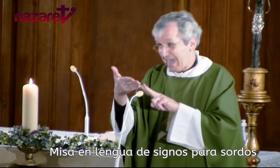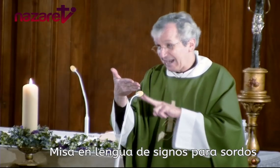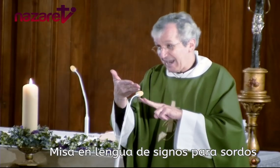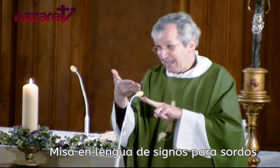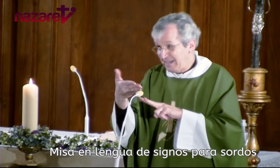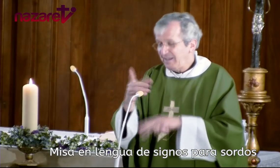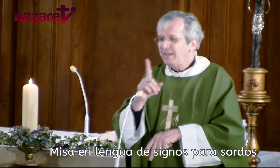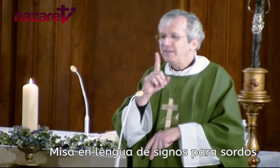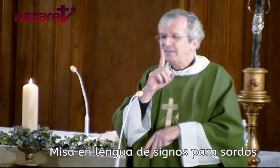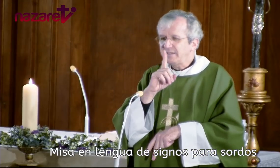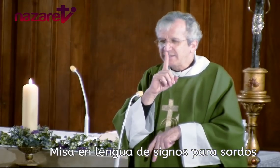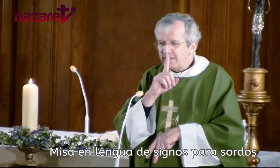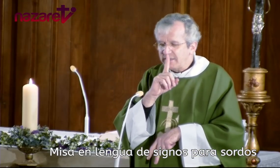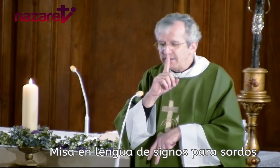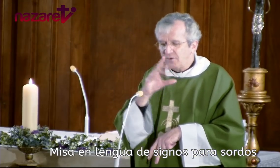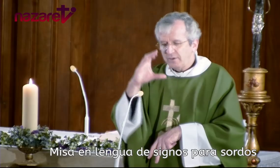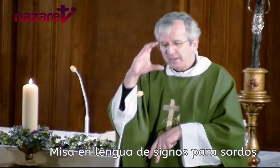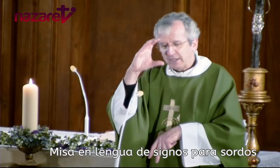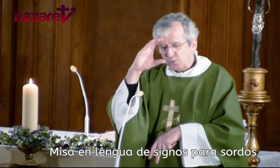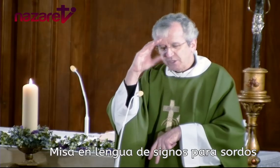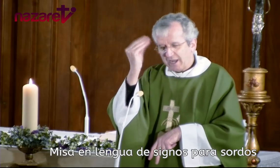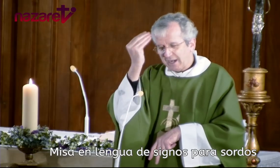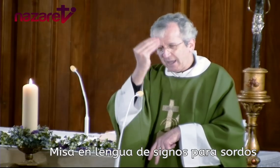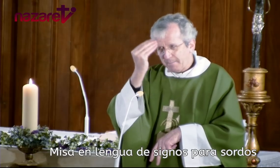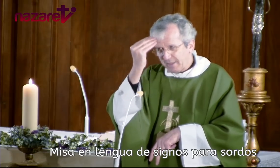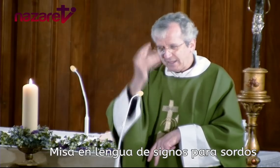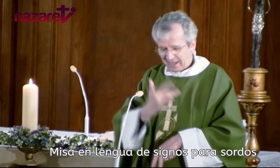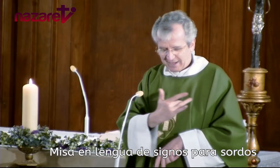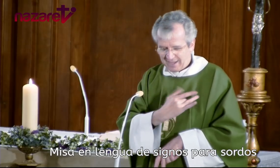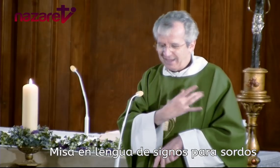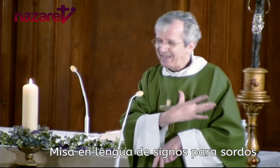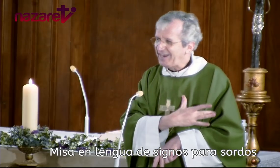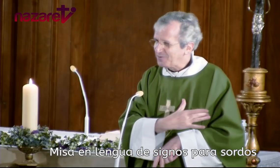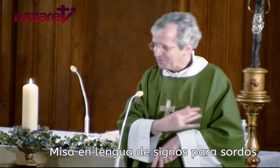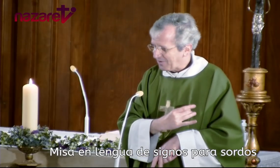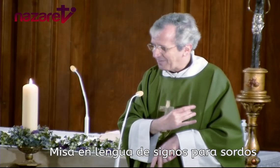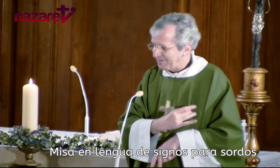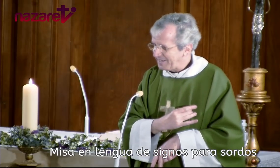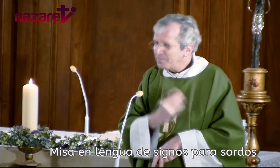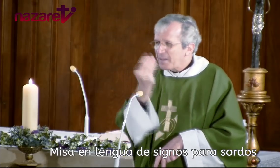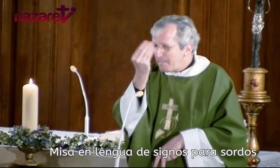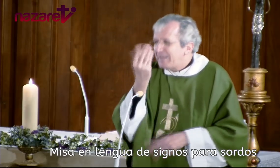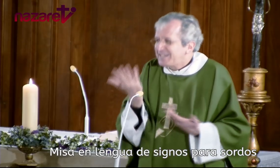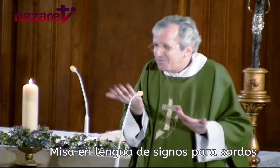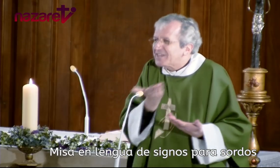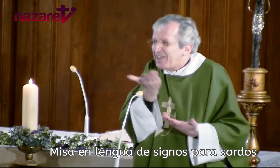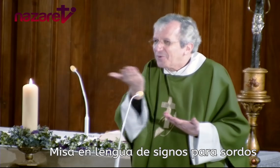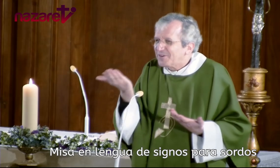leerla y en silencio escucharla, meditarla en nuestro corazón. Pensemos cada uno de